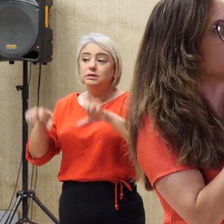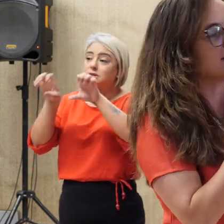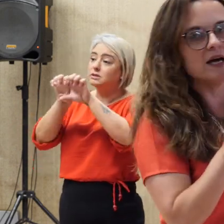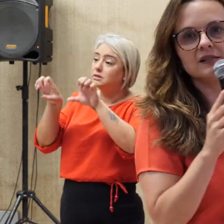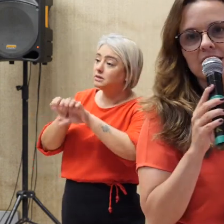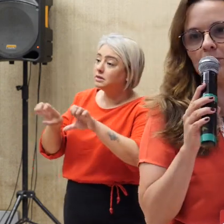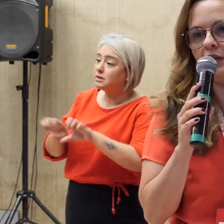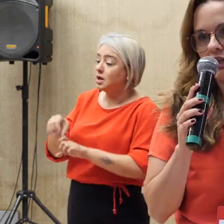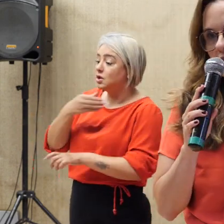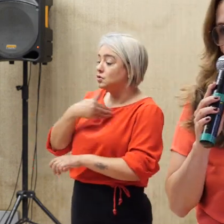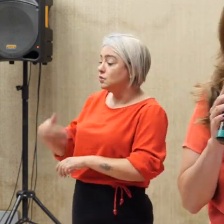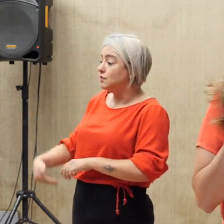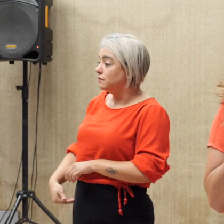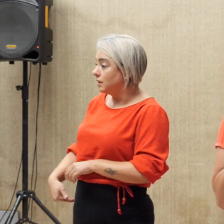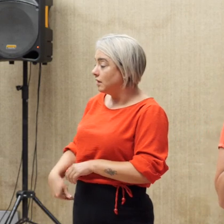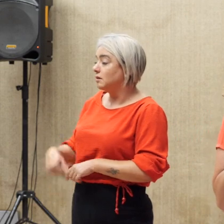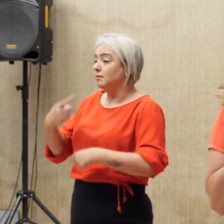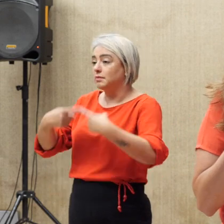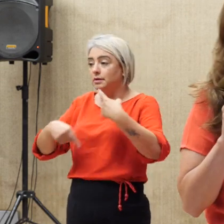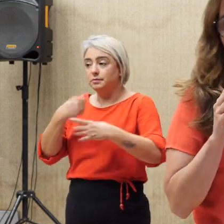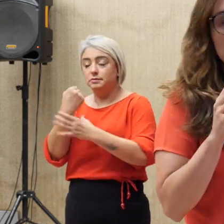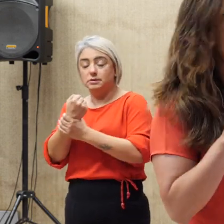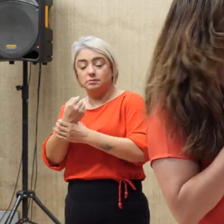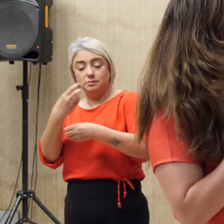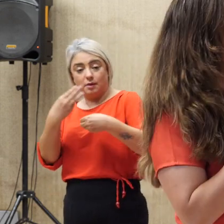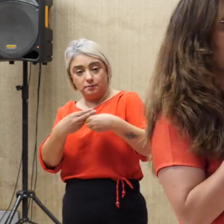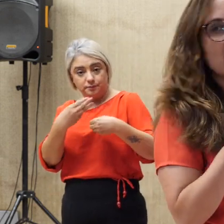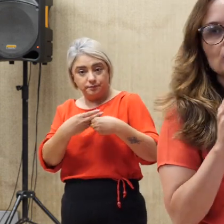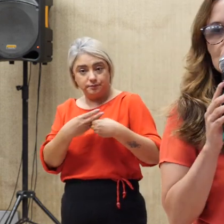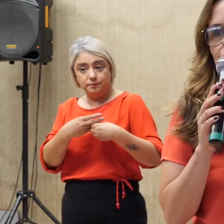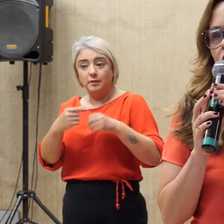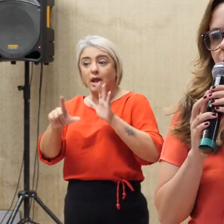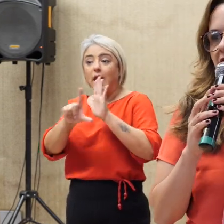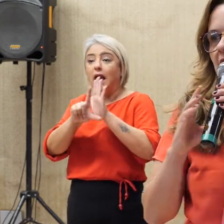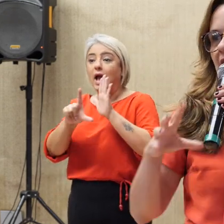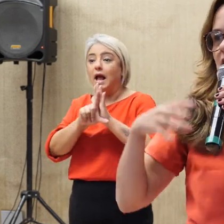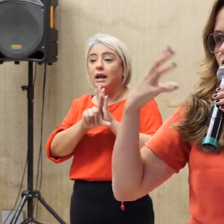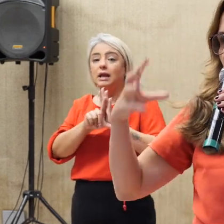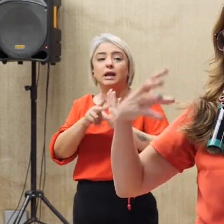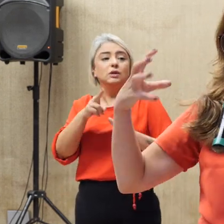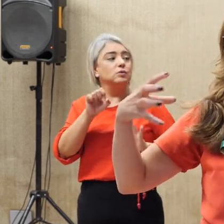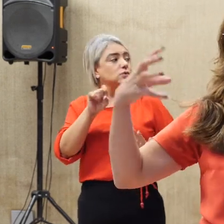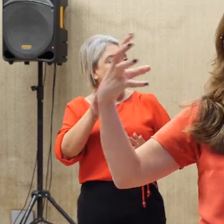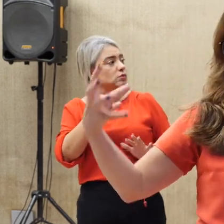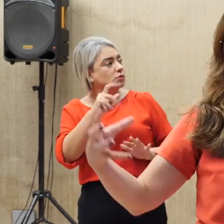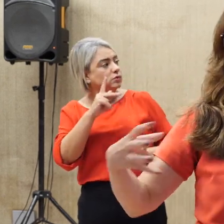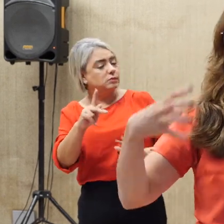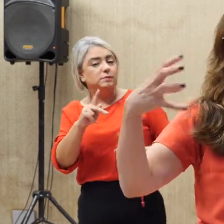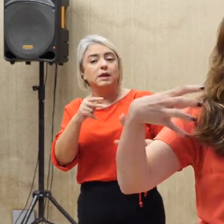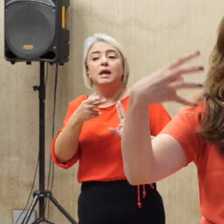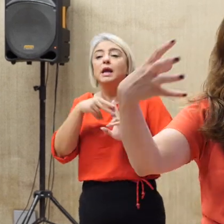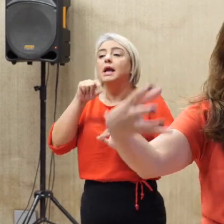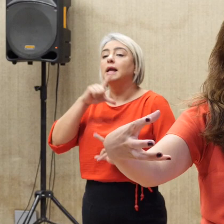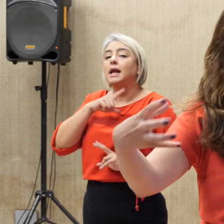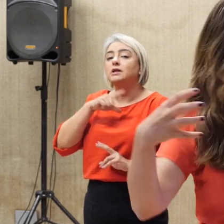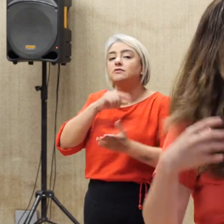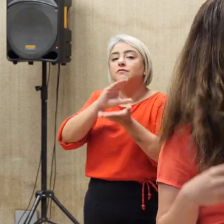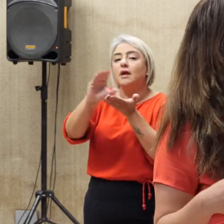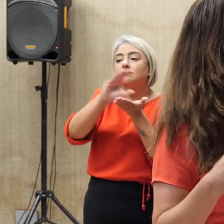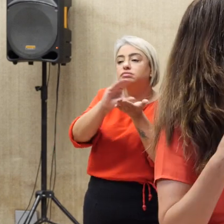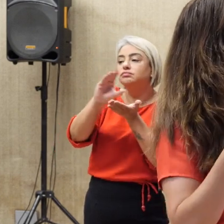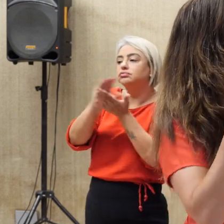estrutura de governança na política municipal de segurança. A lei do SUSP fala que só recebe recurso quem tiver